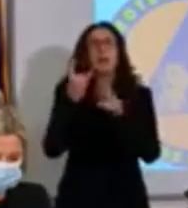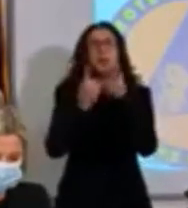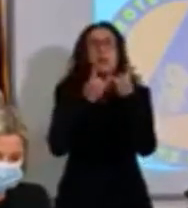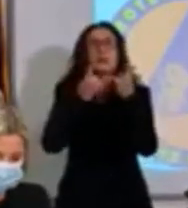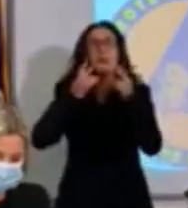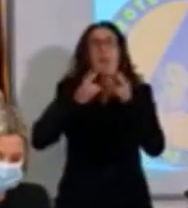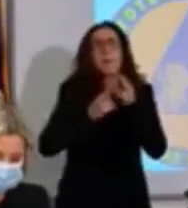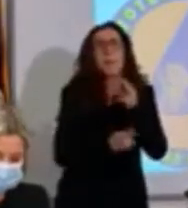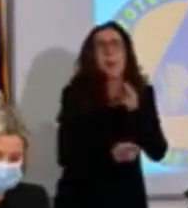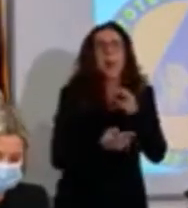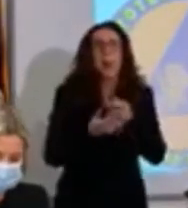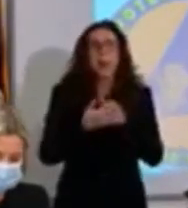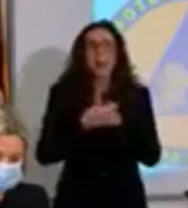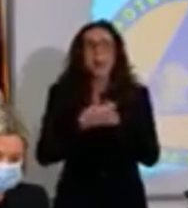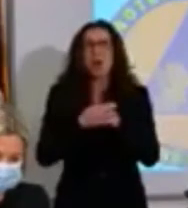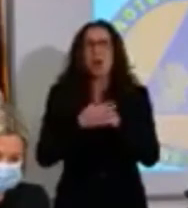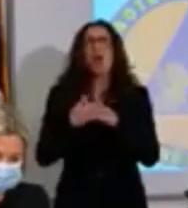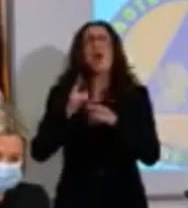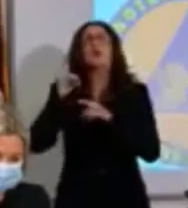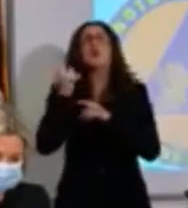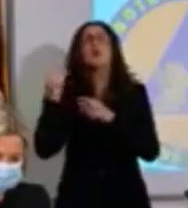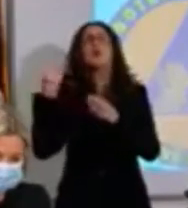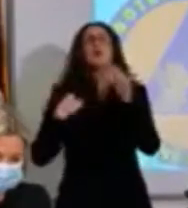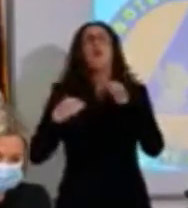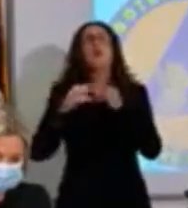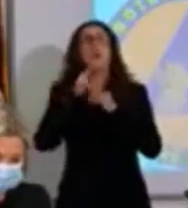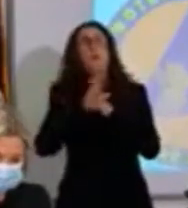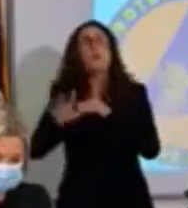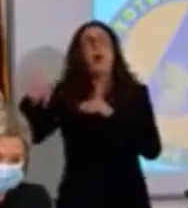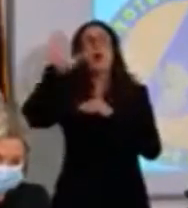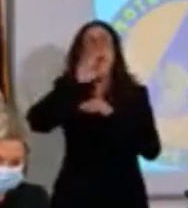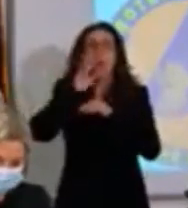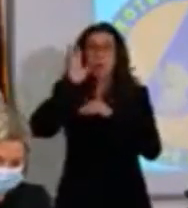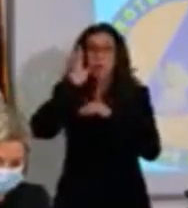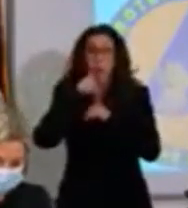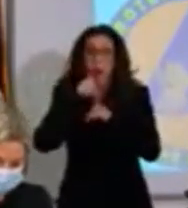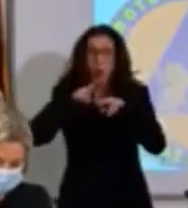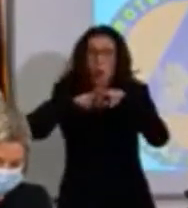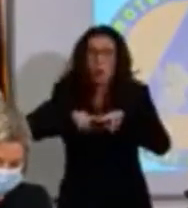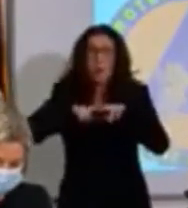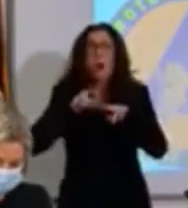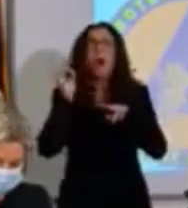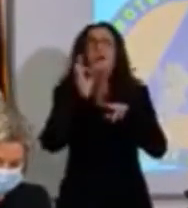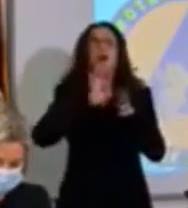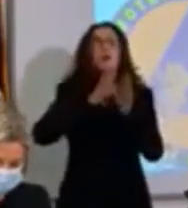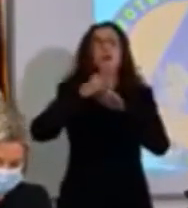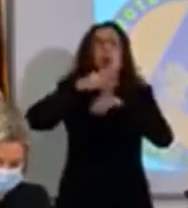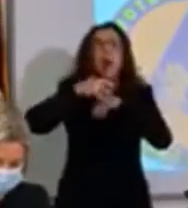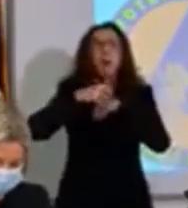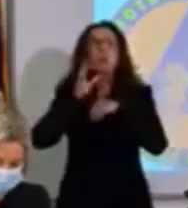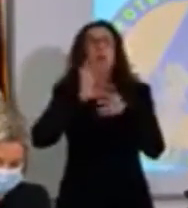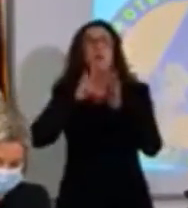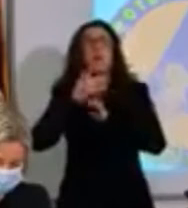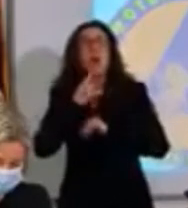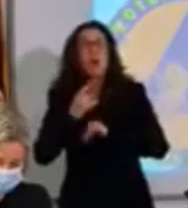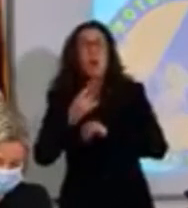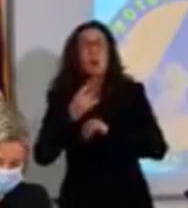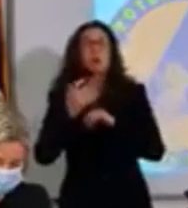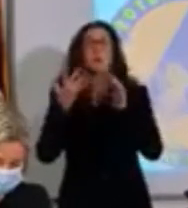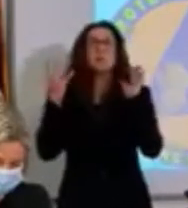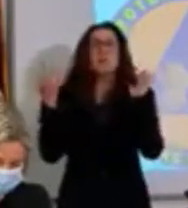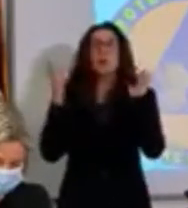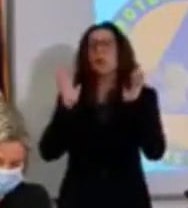queste ore è un evento resta giallo diventa ragione diventa rosso ma guardate se dovessimo valutare la situazione ospedaliera